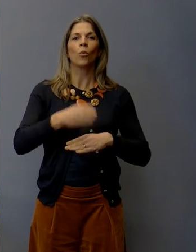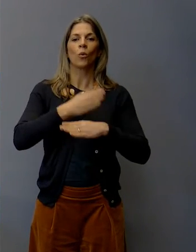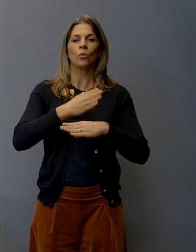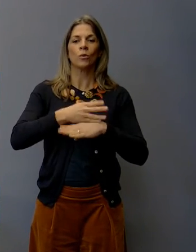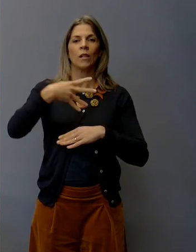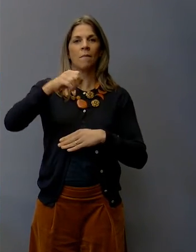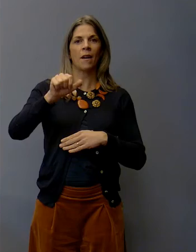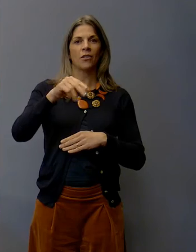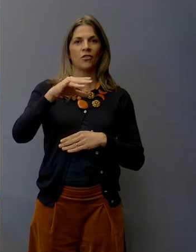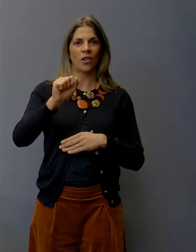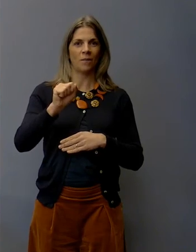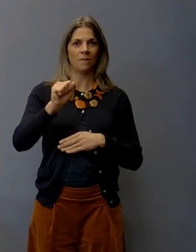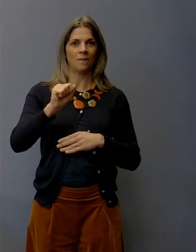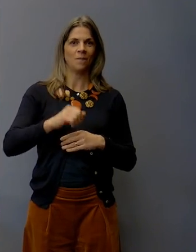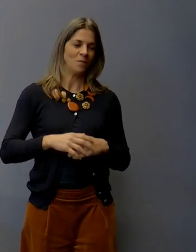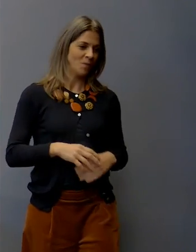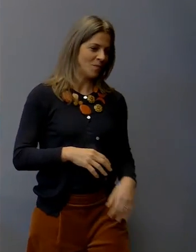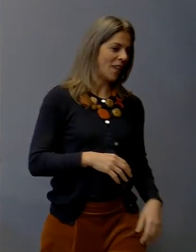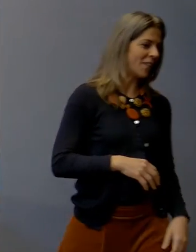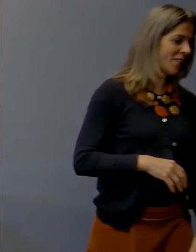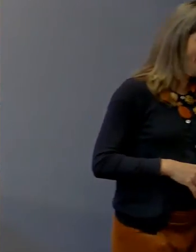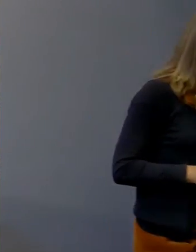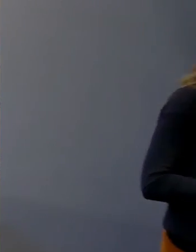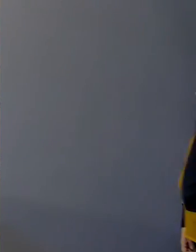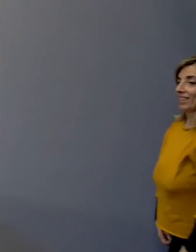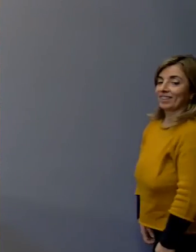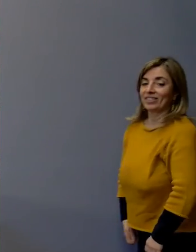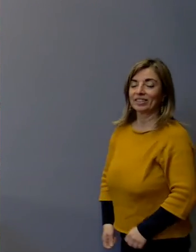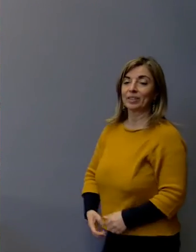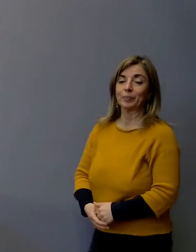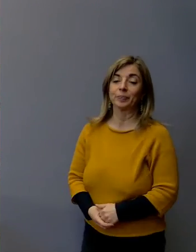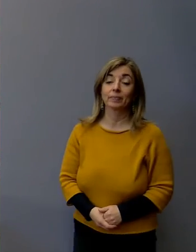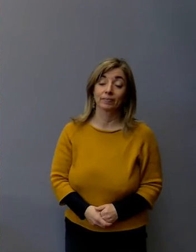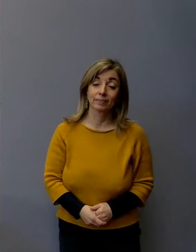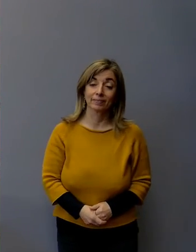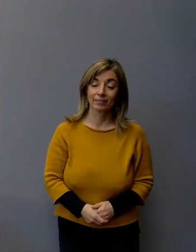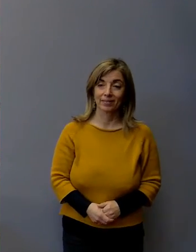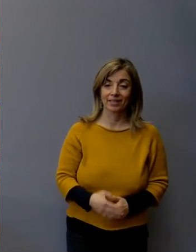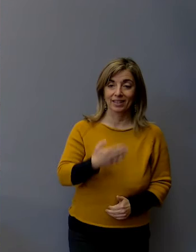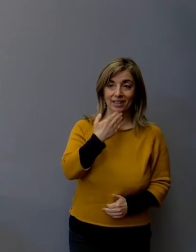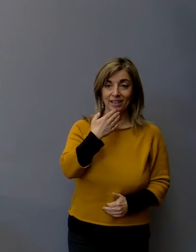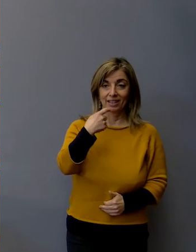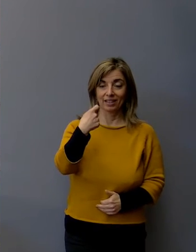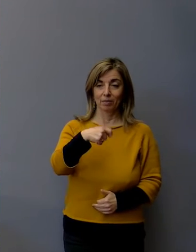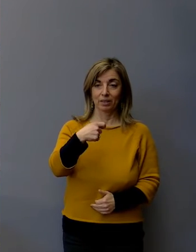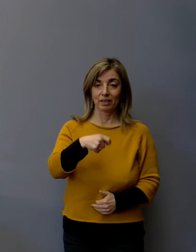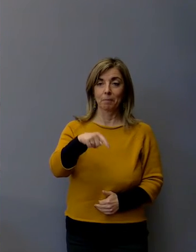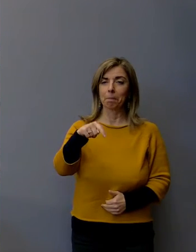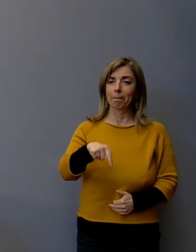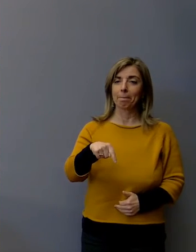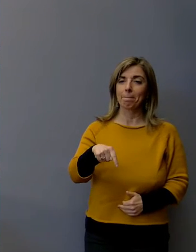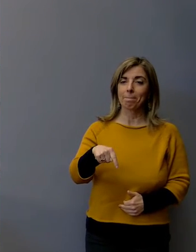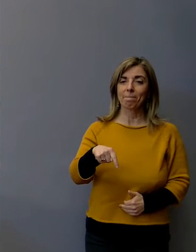prego grazie presidente io penso che ho apprezzato molto questo clima che si è respirato